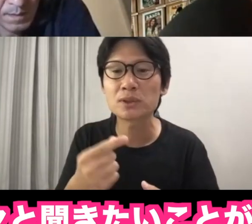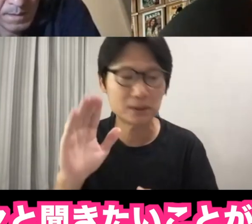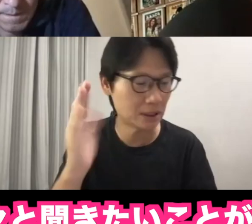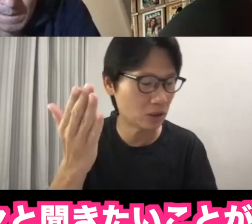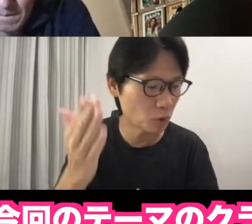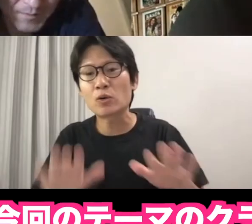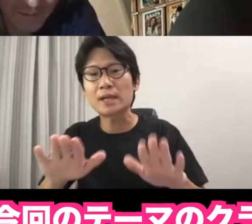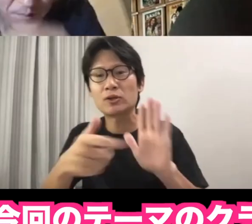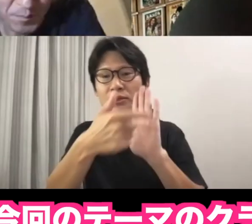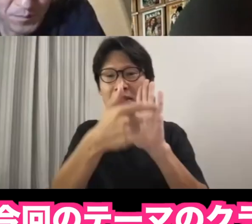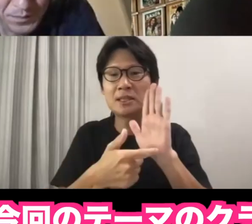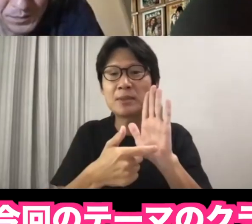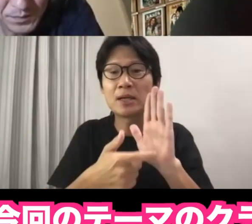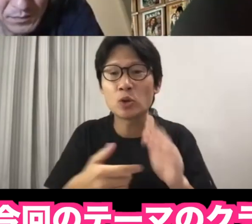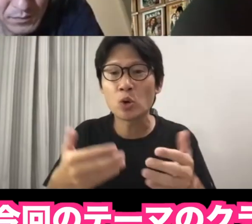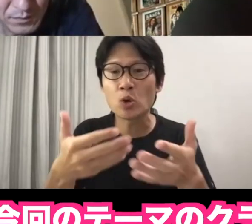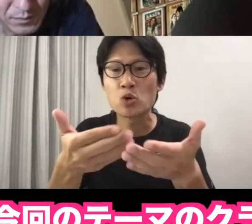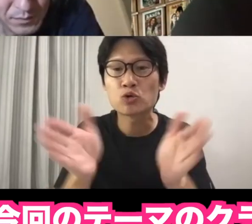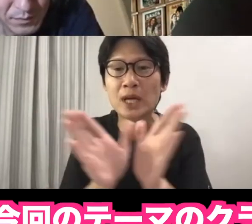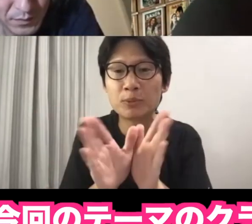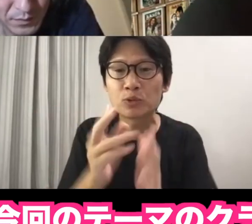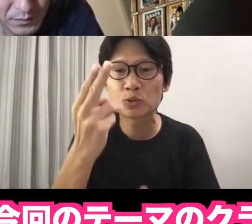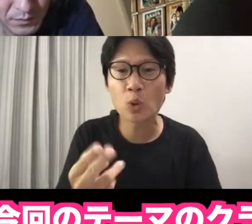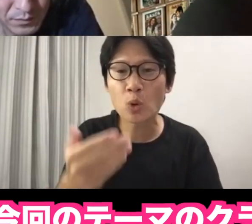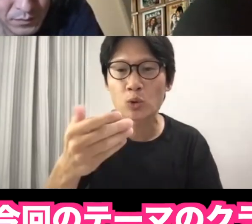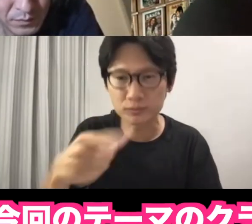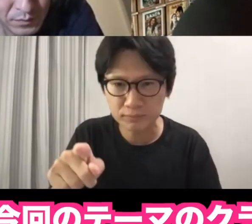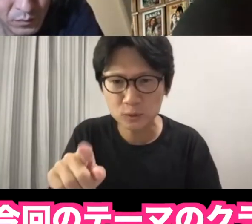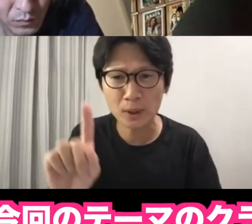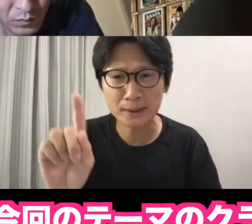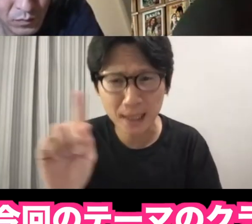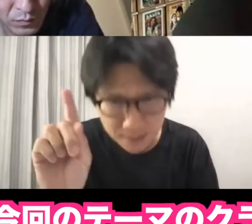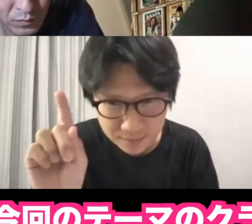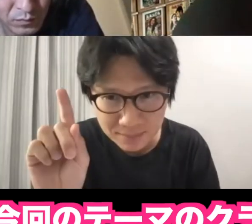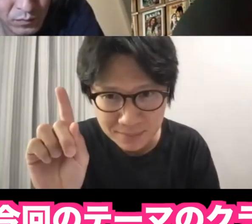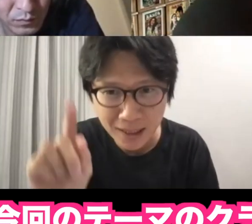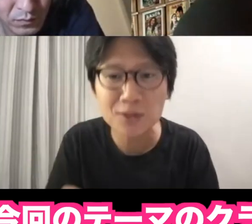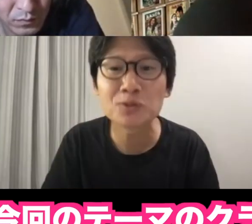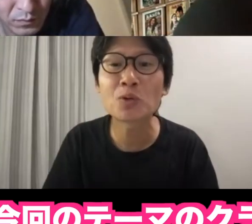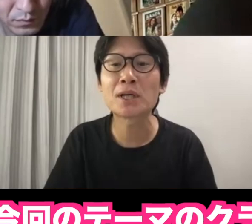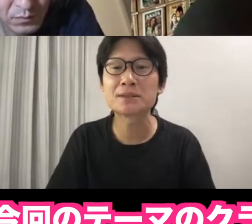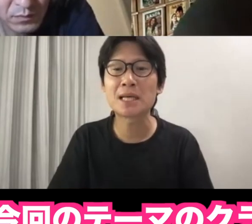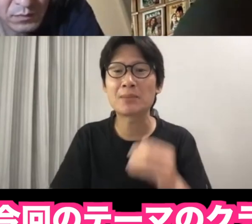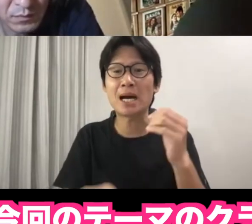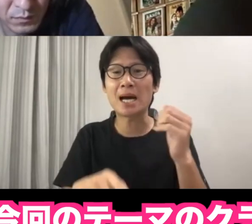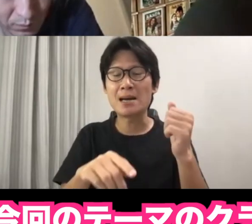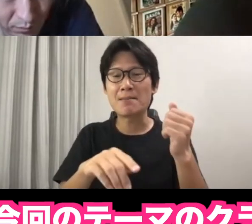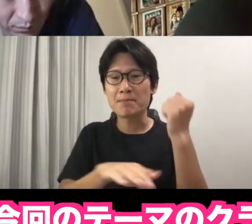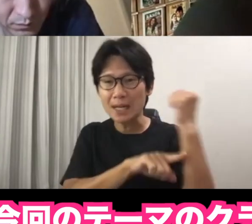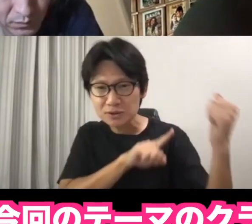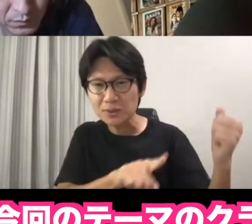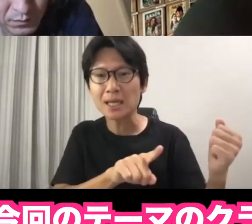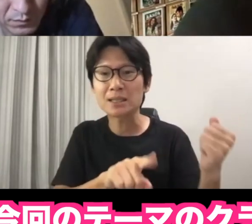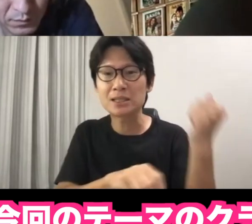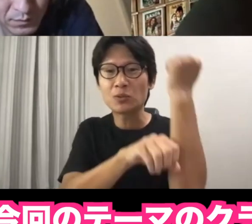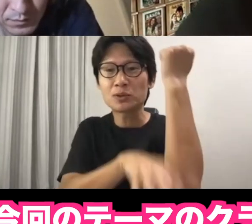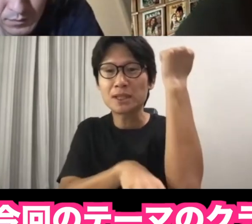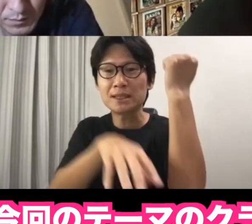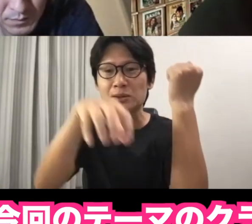ですけども今回の t 前のクラブとを組んだっていうのをですねまぁまずは基本的なところ